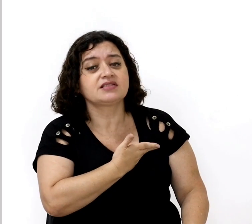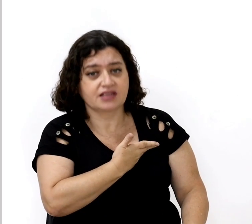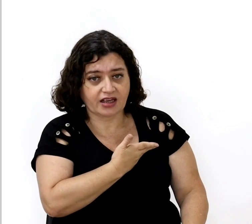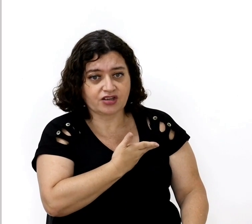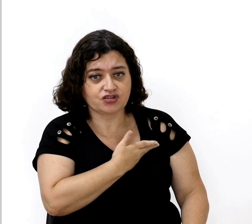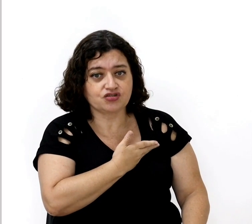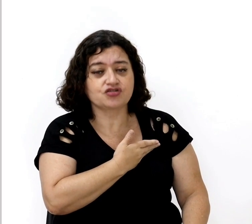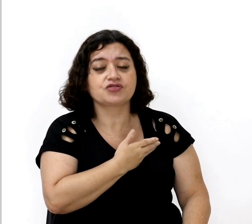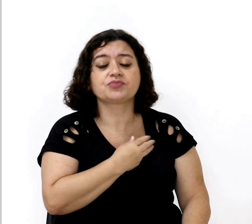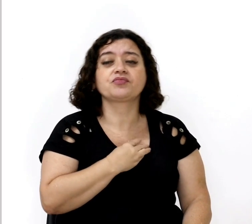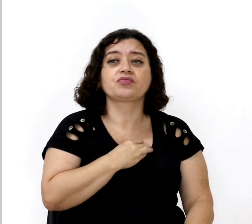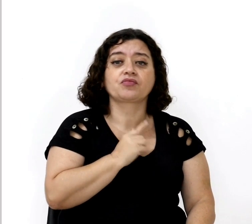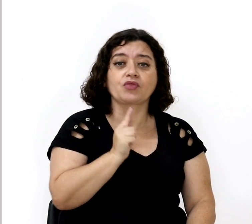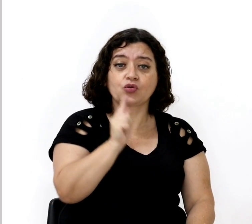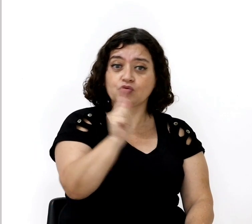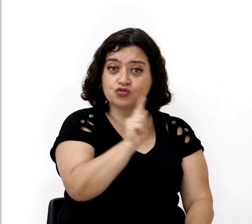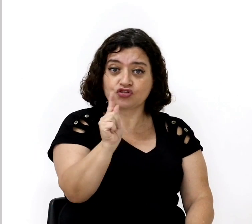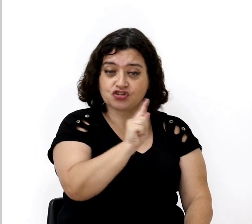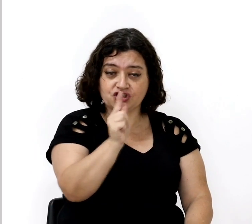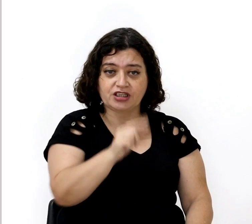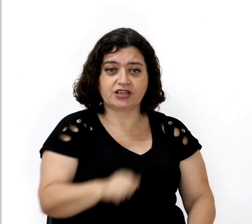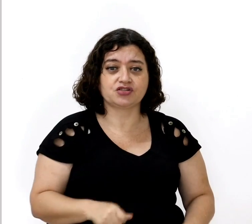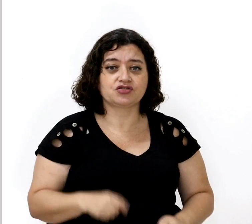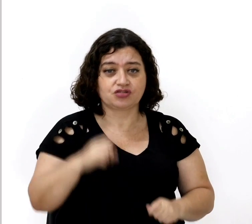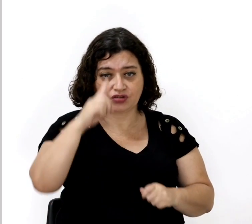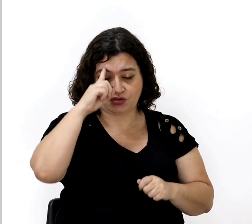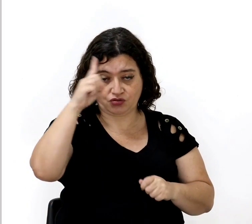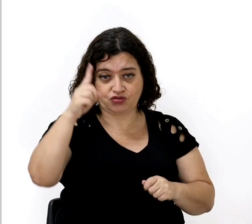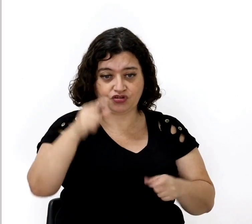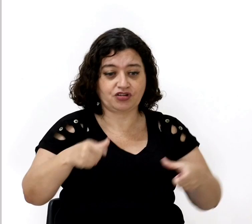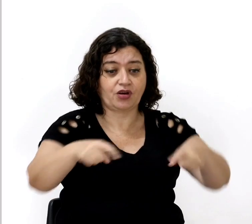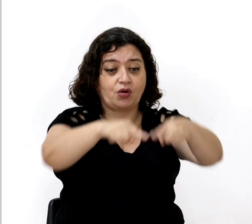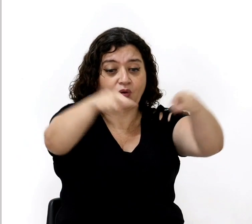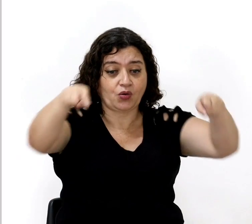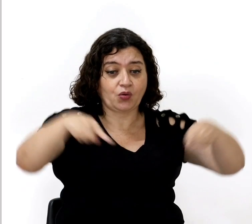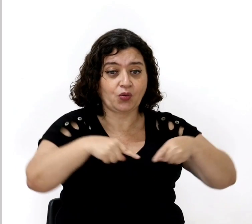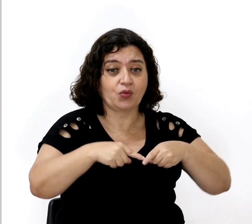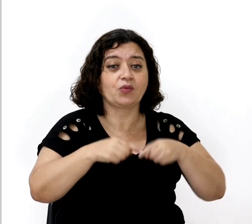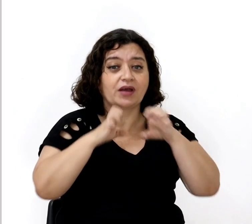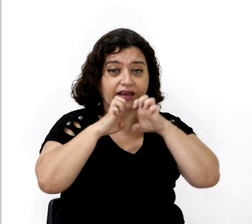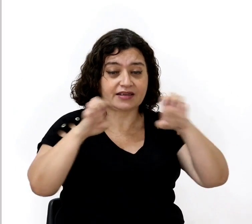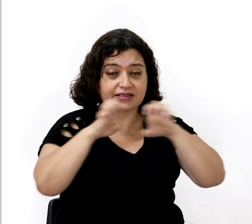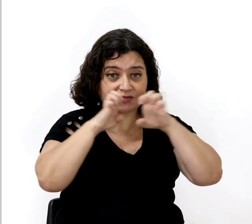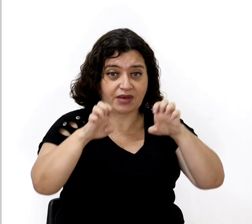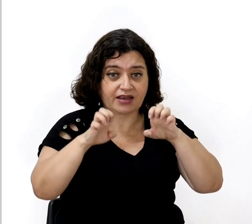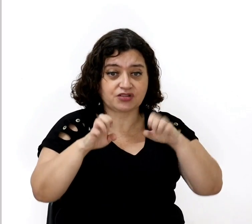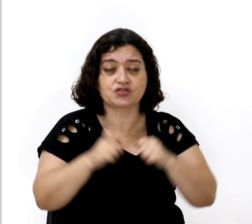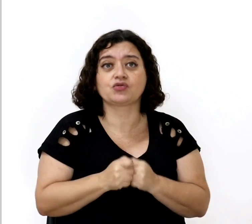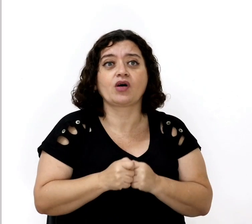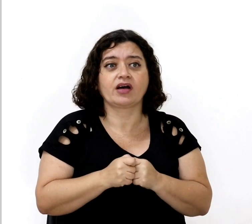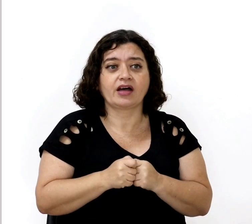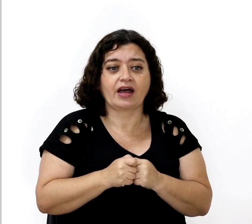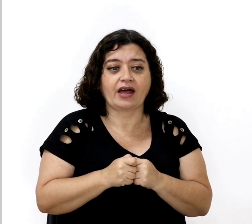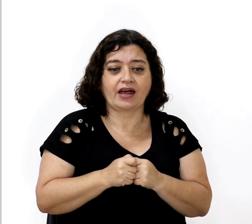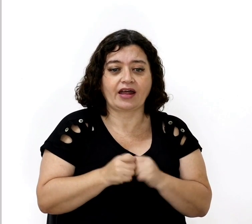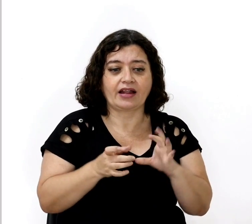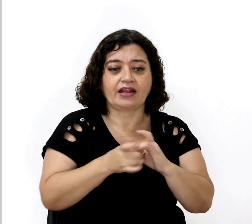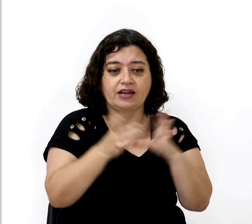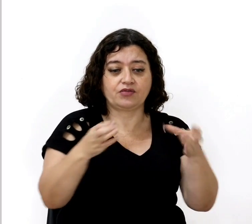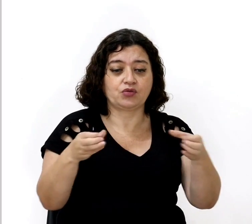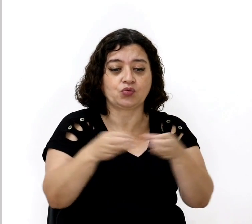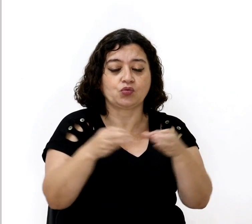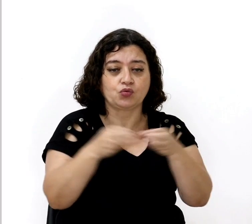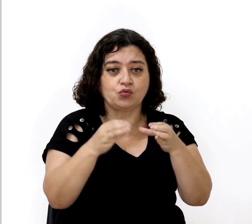amizade lá com o gerente, e um dia ele falou, você não poderia ceder o espaço de vocês para a gente fazer aqui